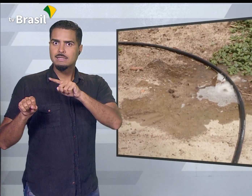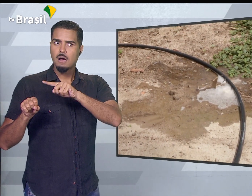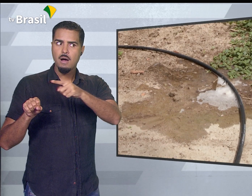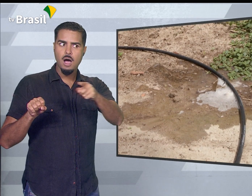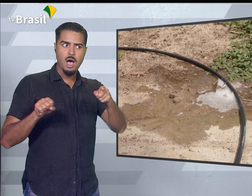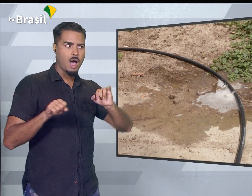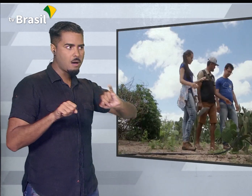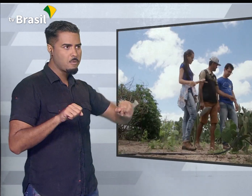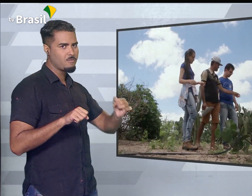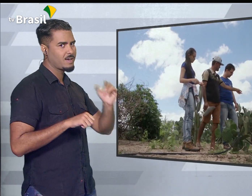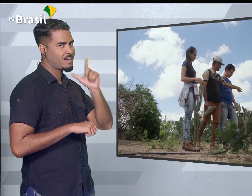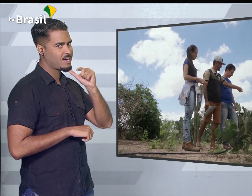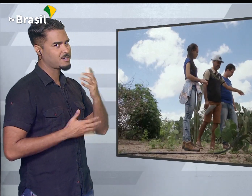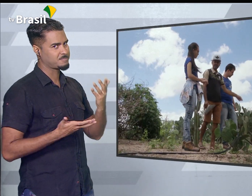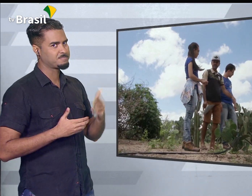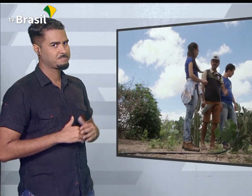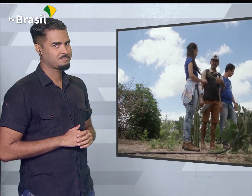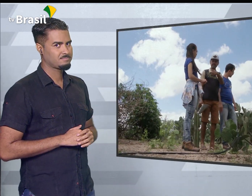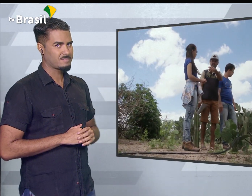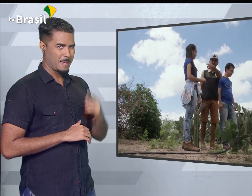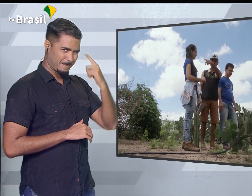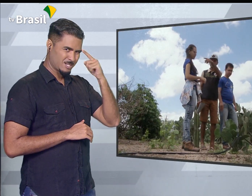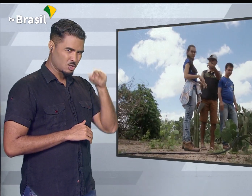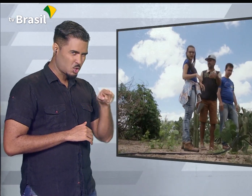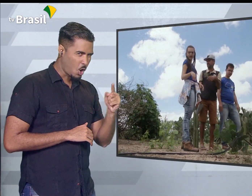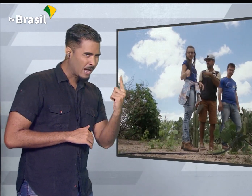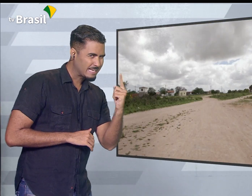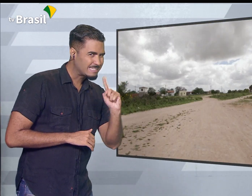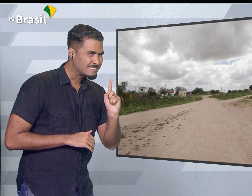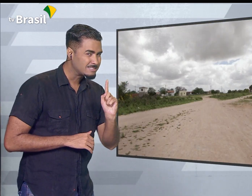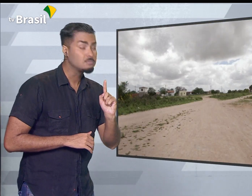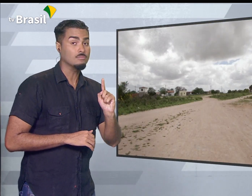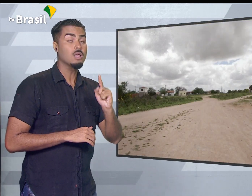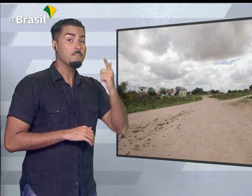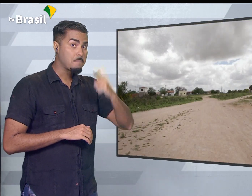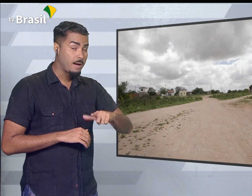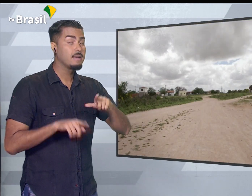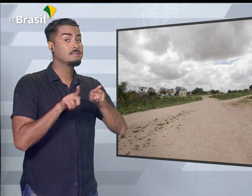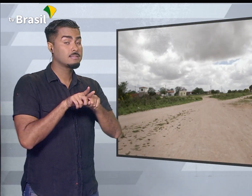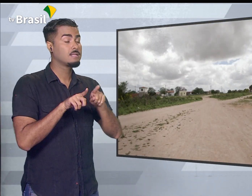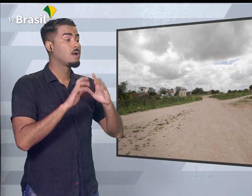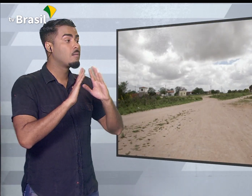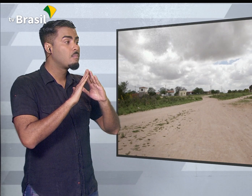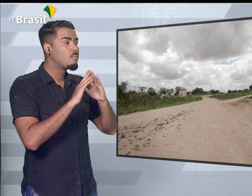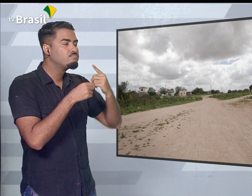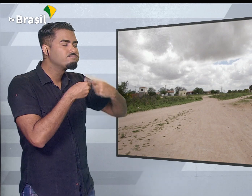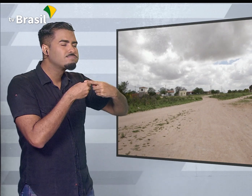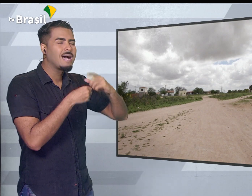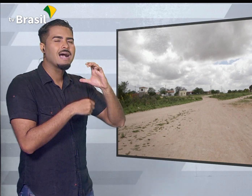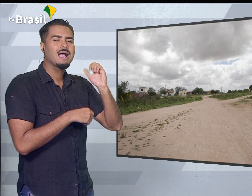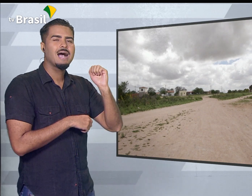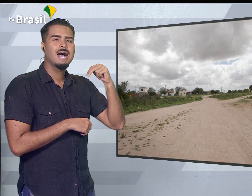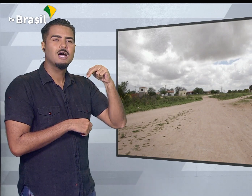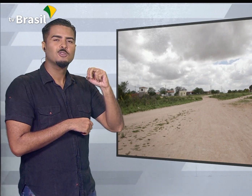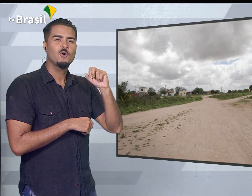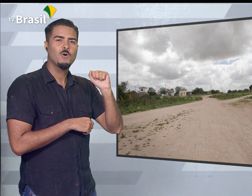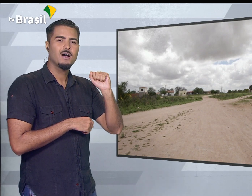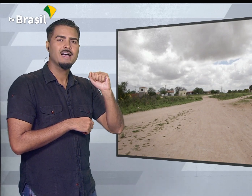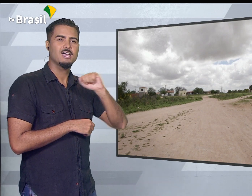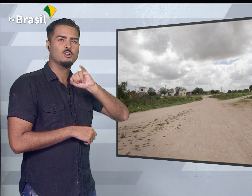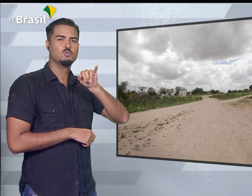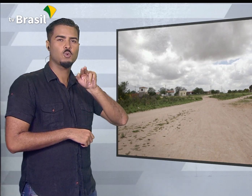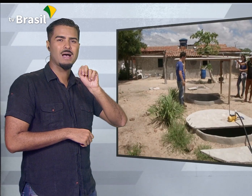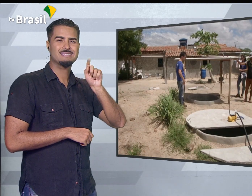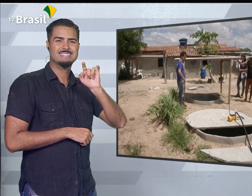essas águas, né? Mas não para por aí. O agricultor que mora na comunidade de Canoa, município de Juazeiro, no